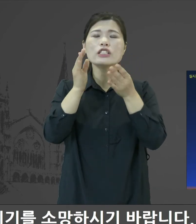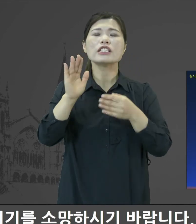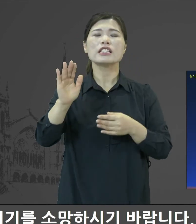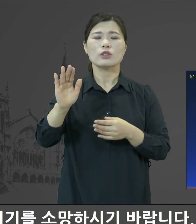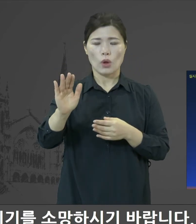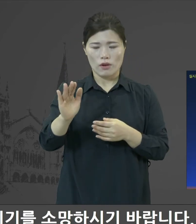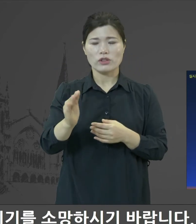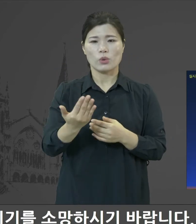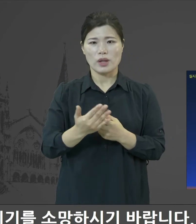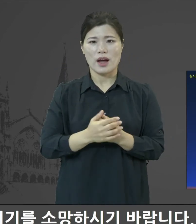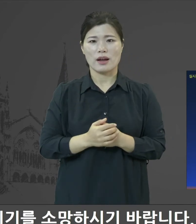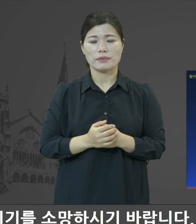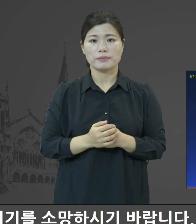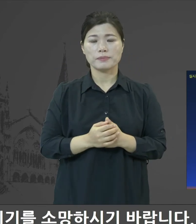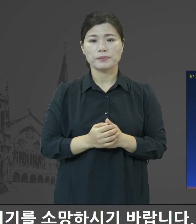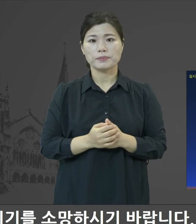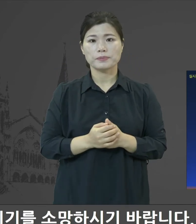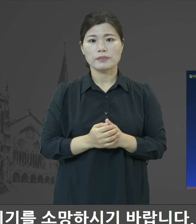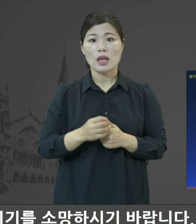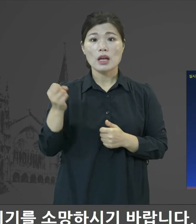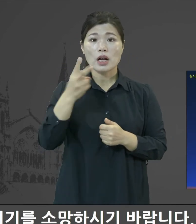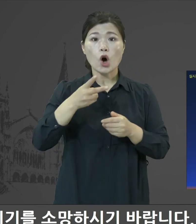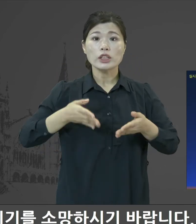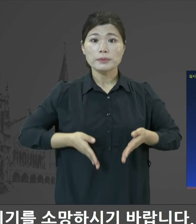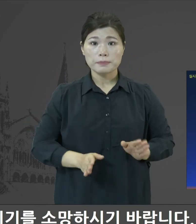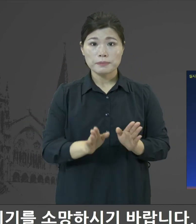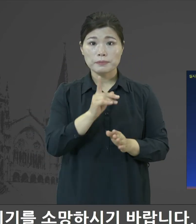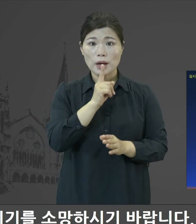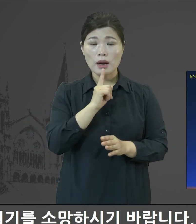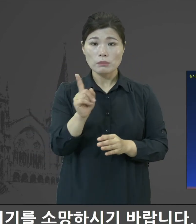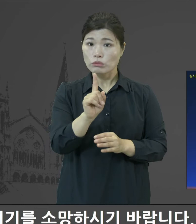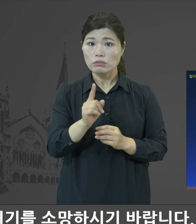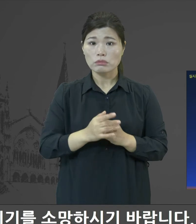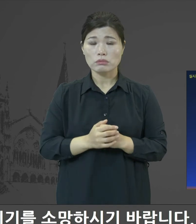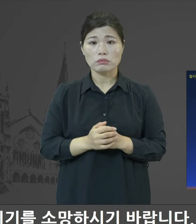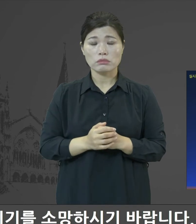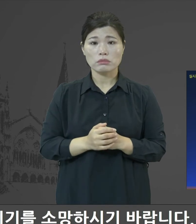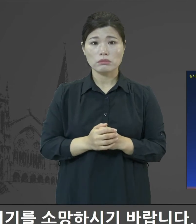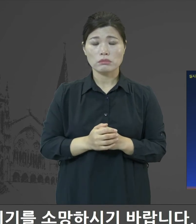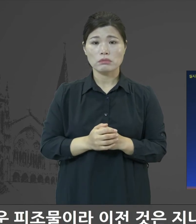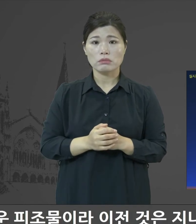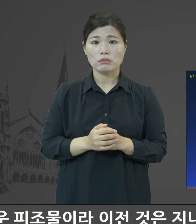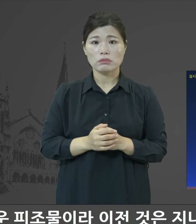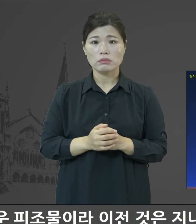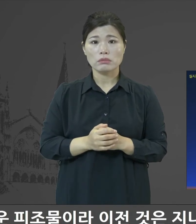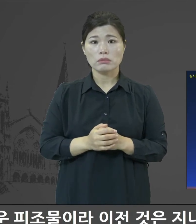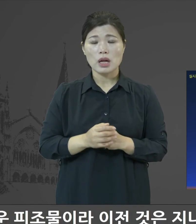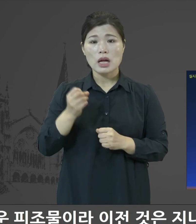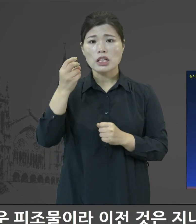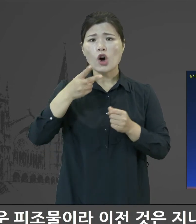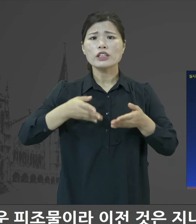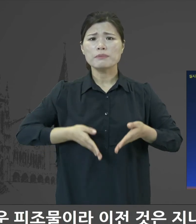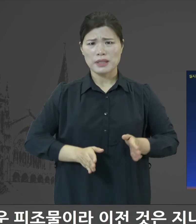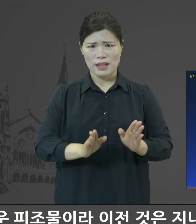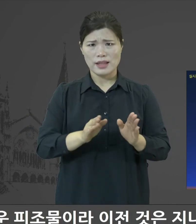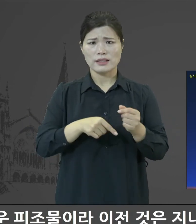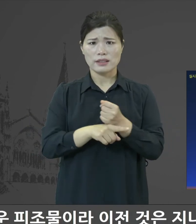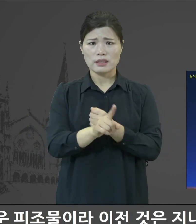여러분, 우리가 거듭난다는 게 무엇이죠? 여러분, 우리가 거듭난다는